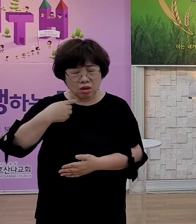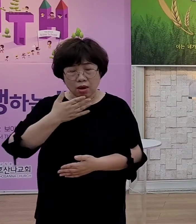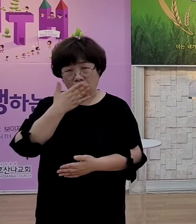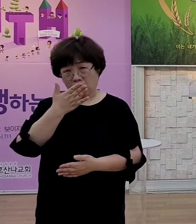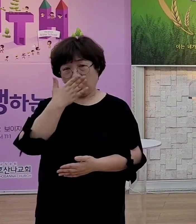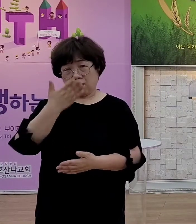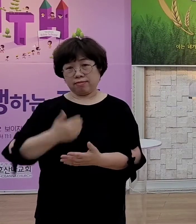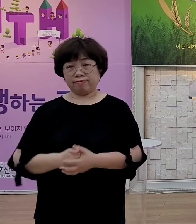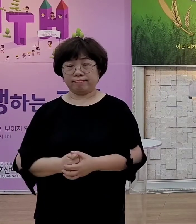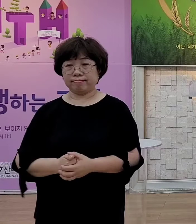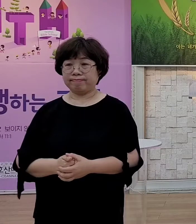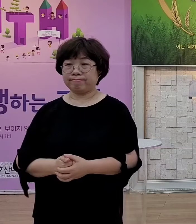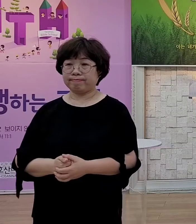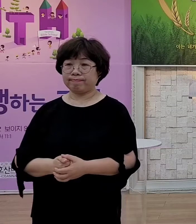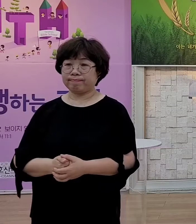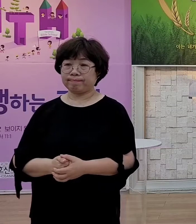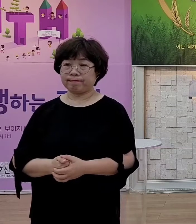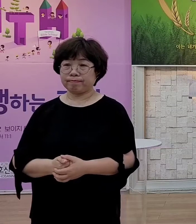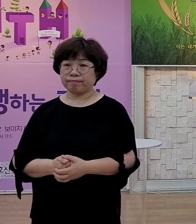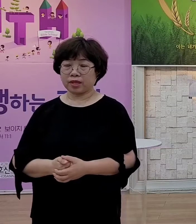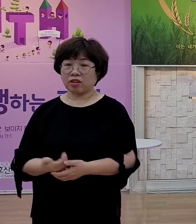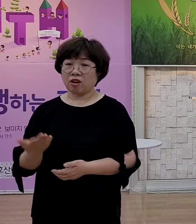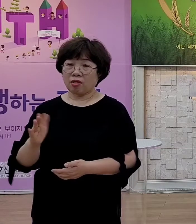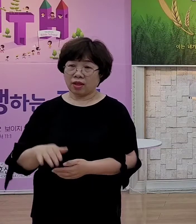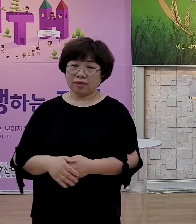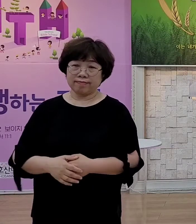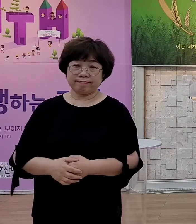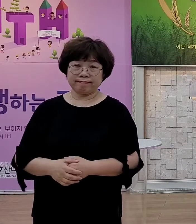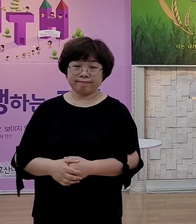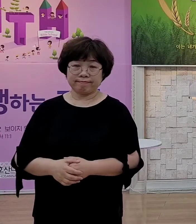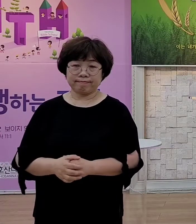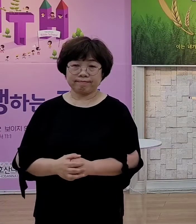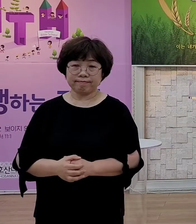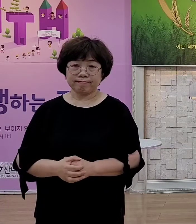수 있더라라는 거죠. 여러분, 그런데